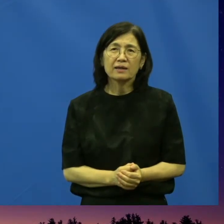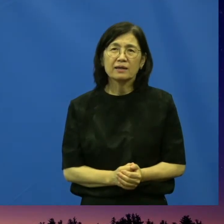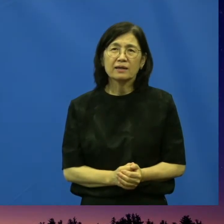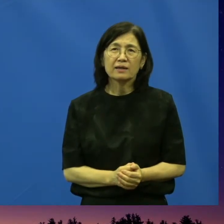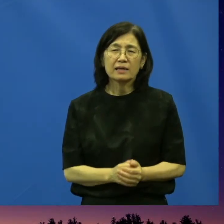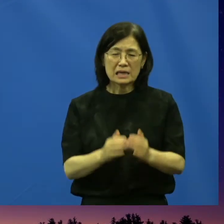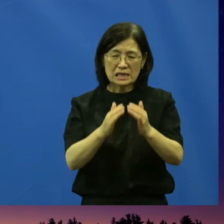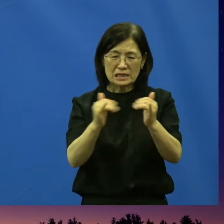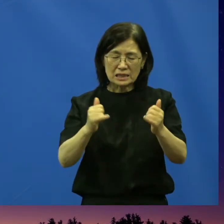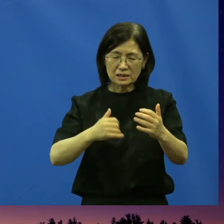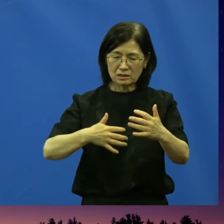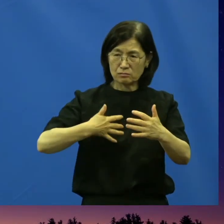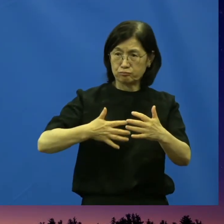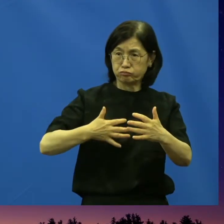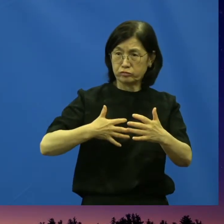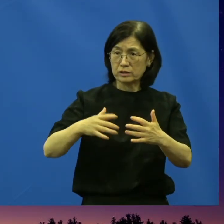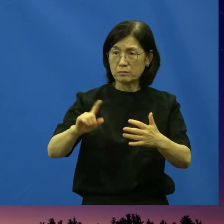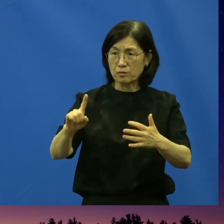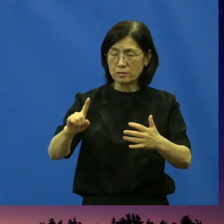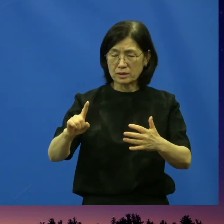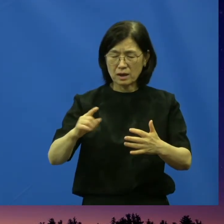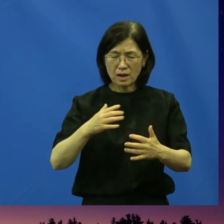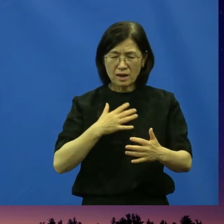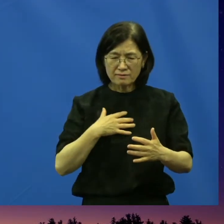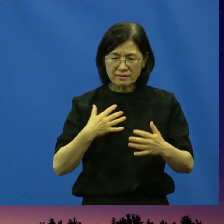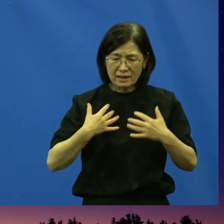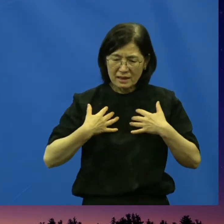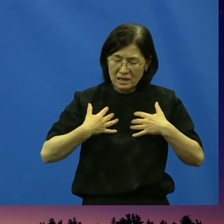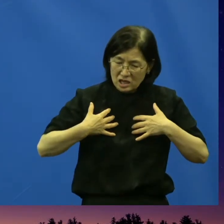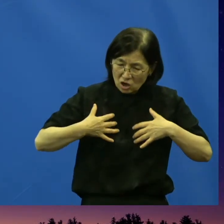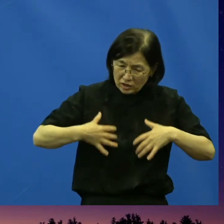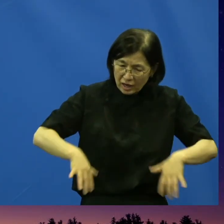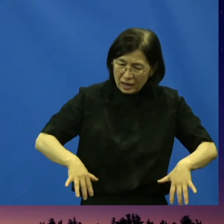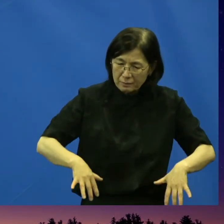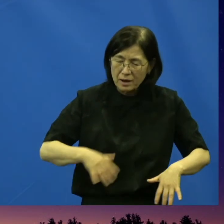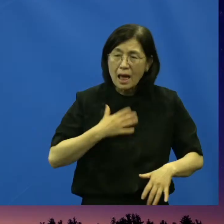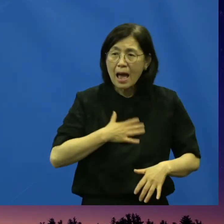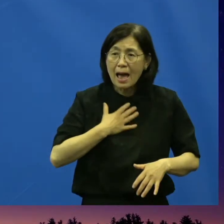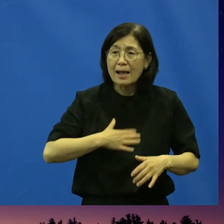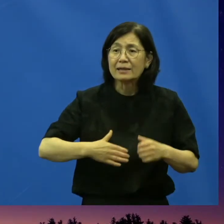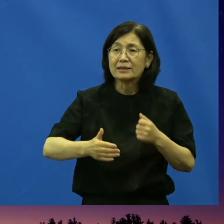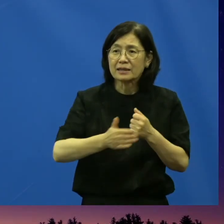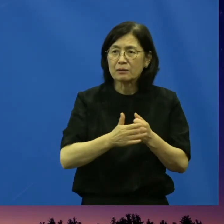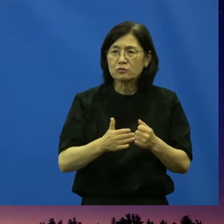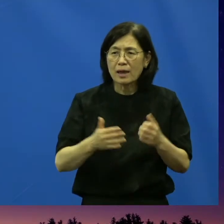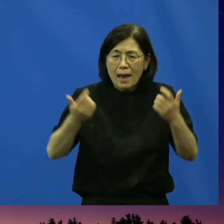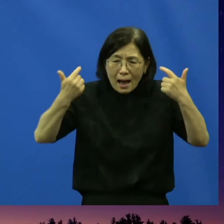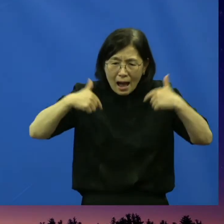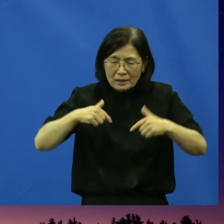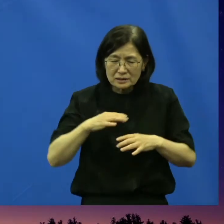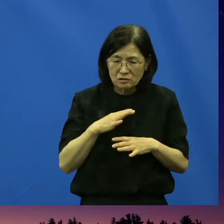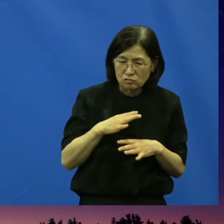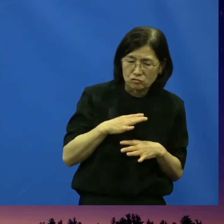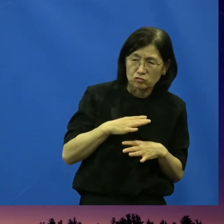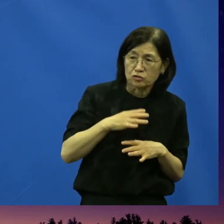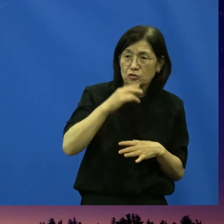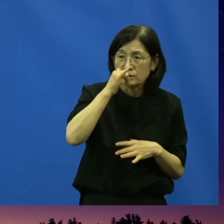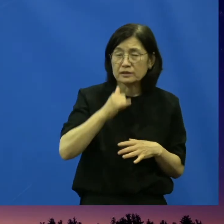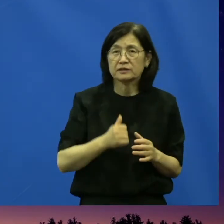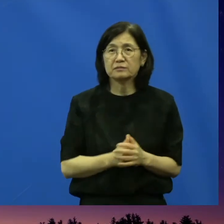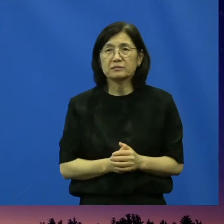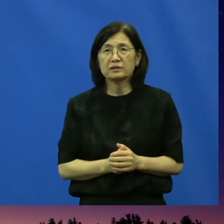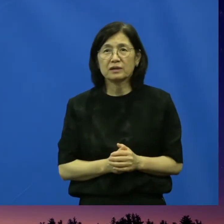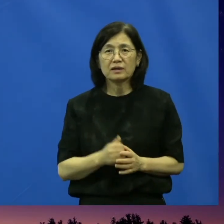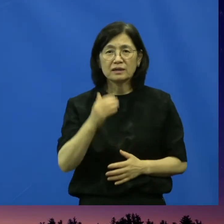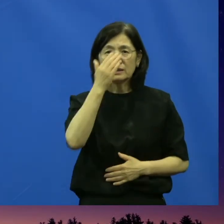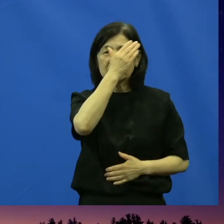뭐예요? 연약하면서 오는 거죠. 내가 나를 보호할 수 없어요, 여러분. 내가 나를 세워갈 수 없어요. 여러분, 젊은 날에는